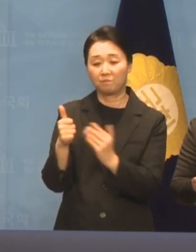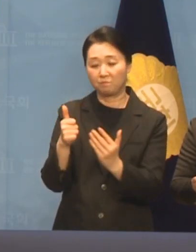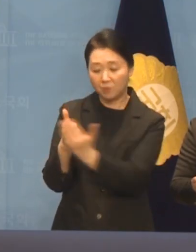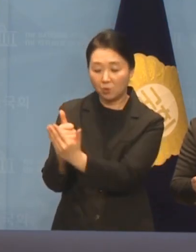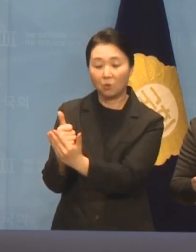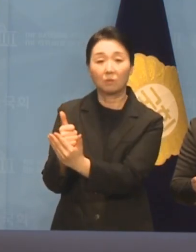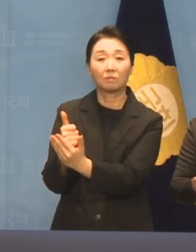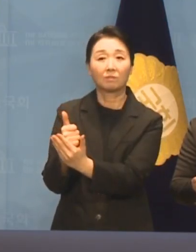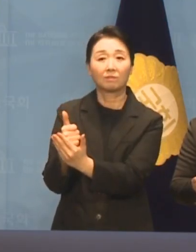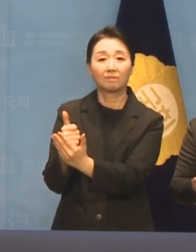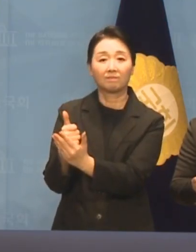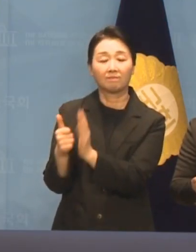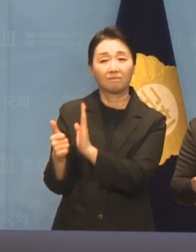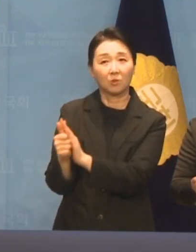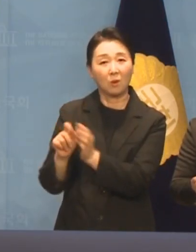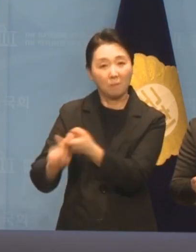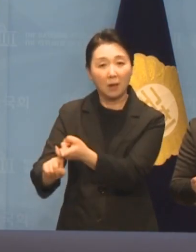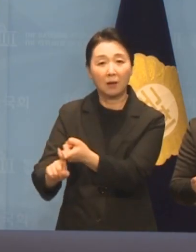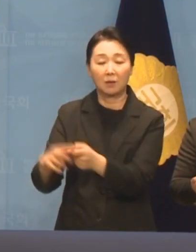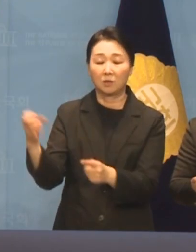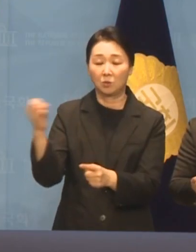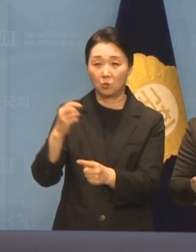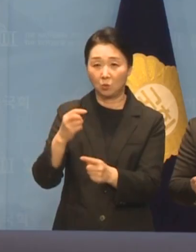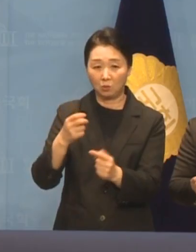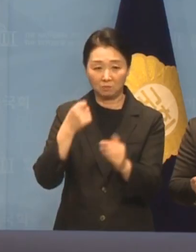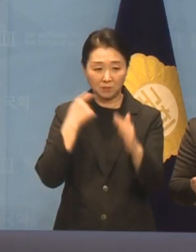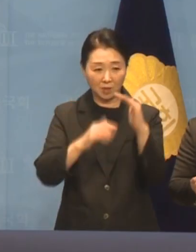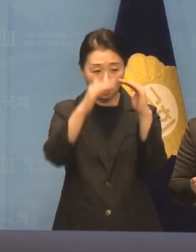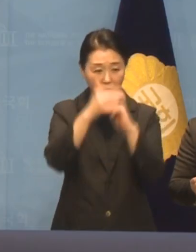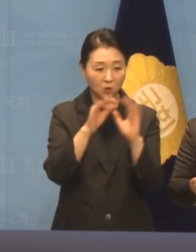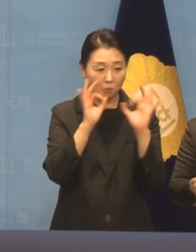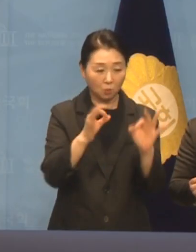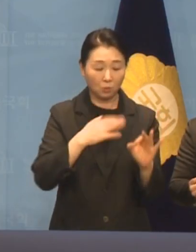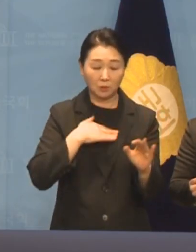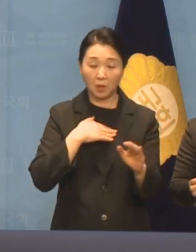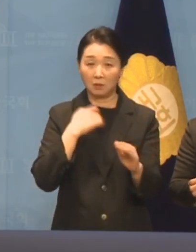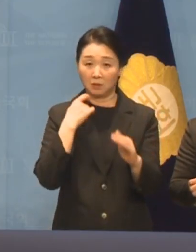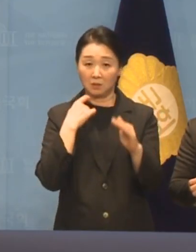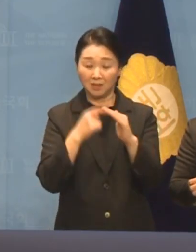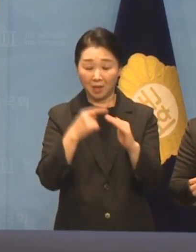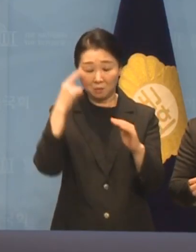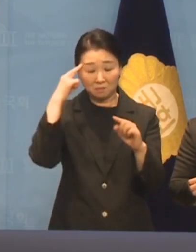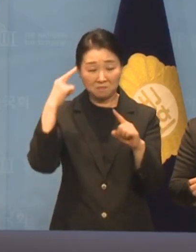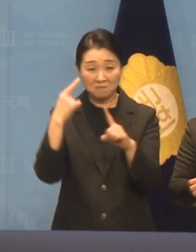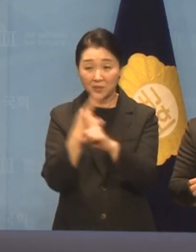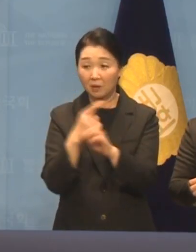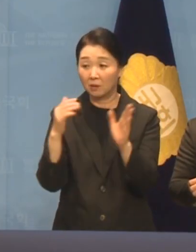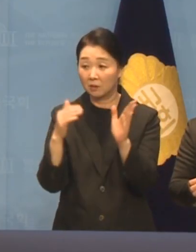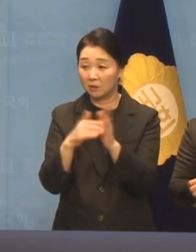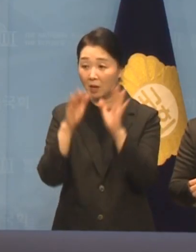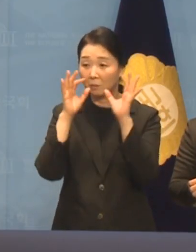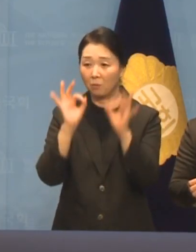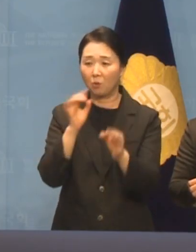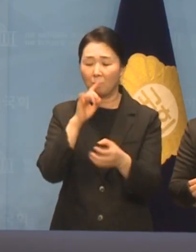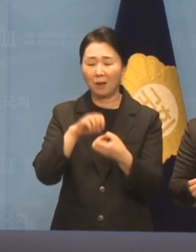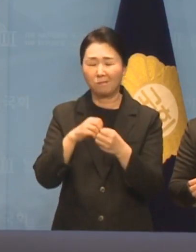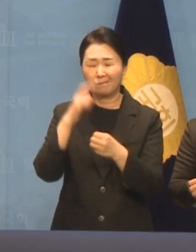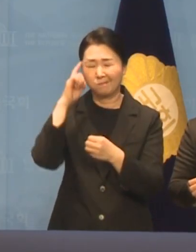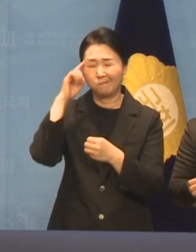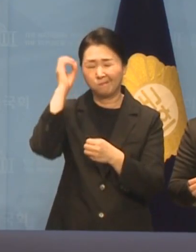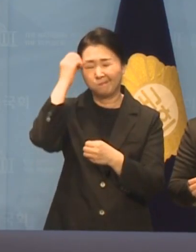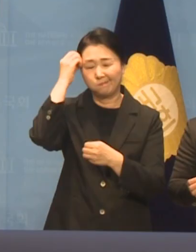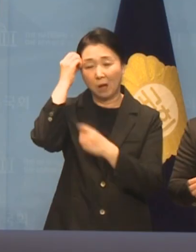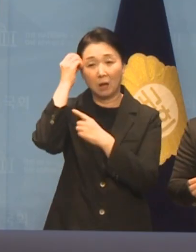비호하며 윤석열의 계엄령을 보고 나는 계엄령 되었다고 하는 비뚤어진 인식을